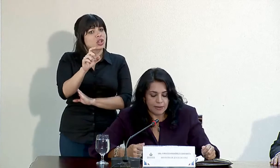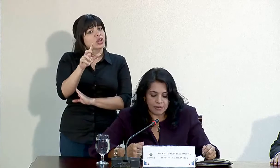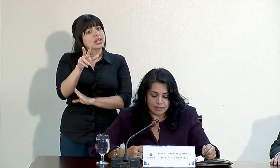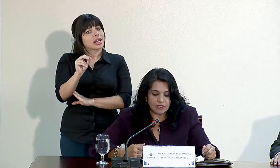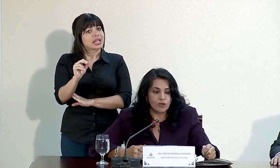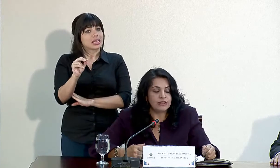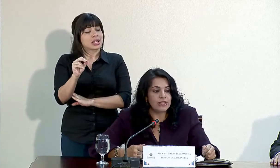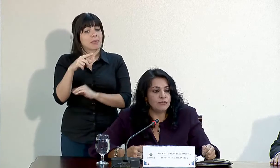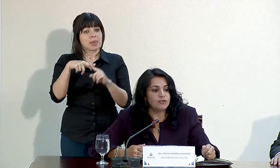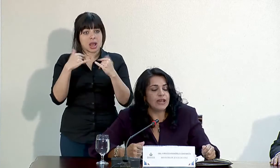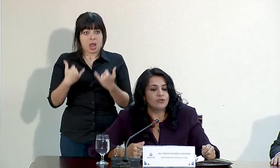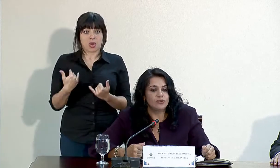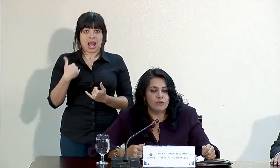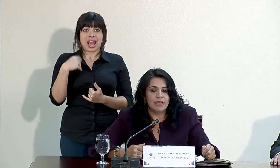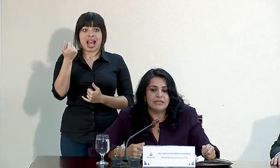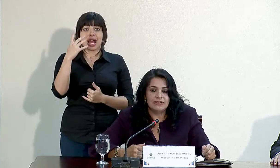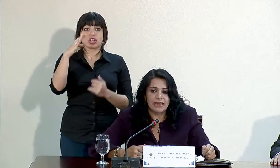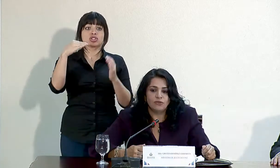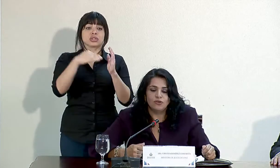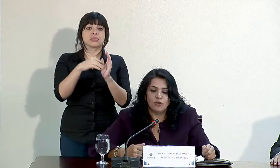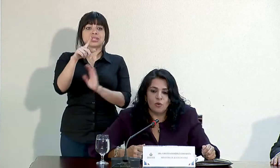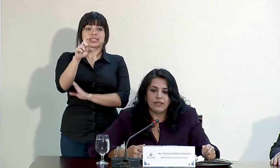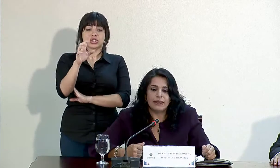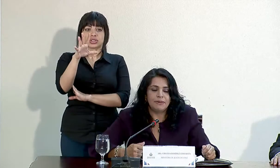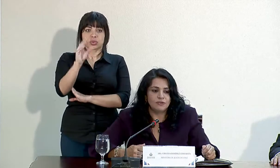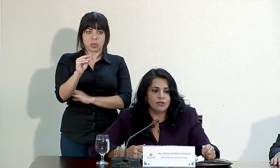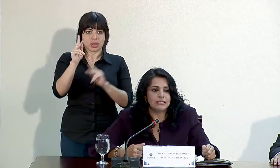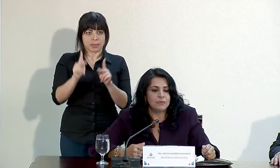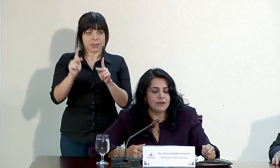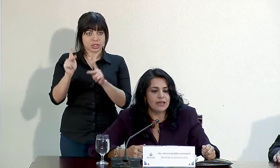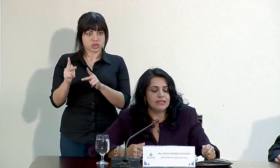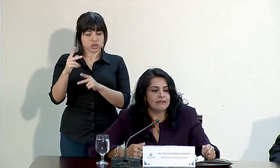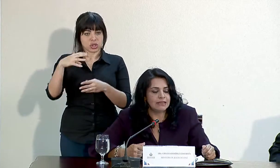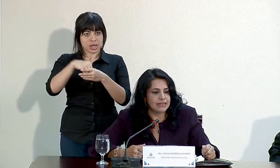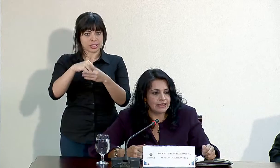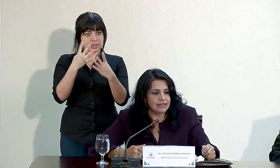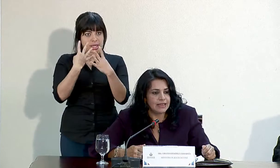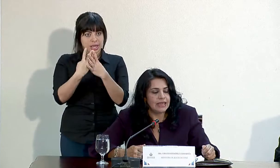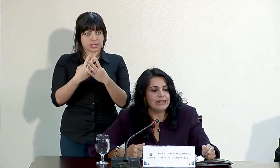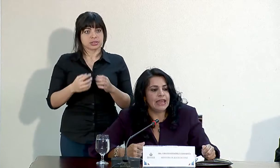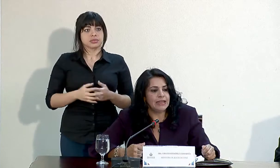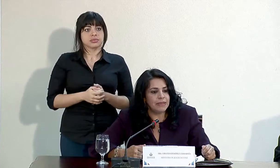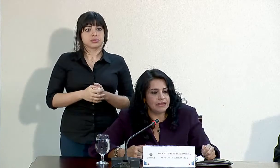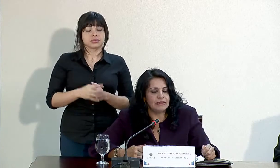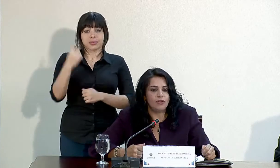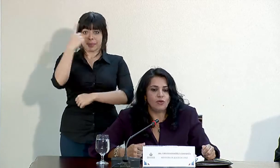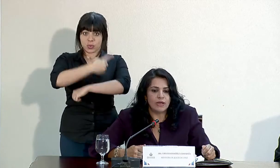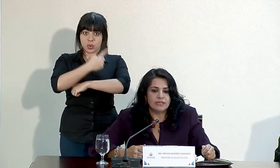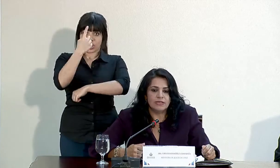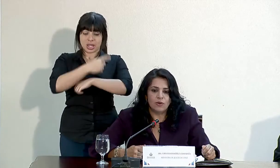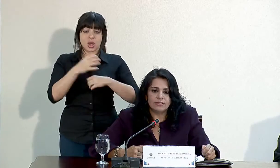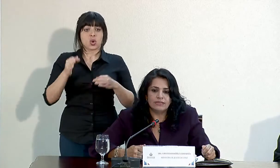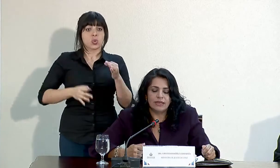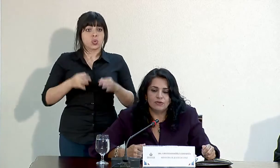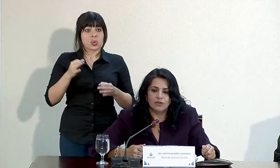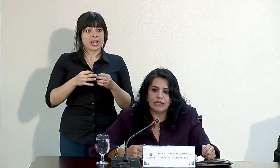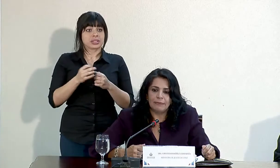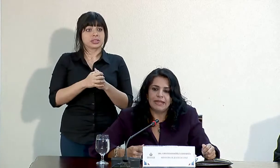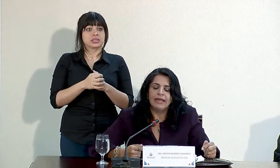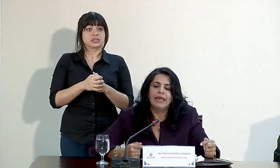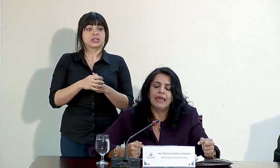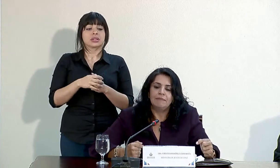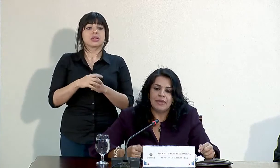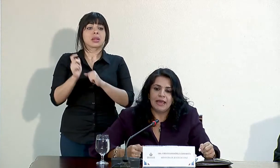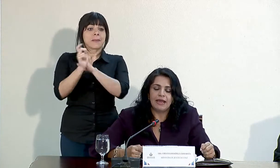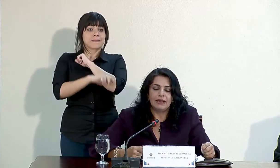9.130, mientras hoy tenemos 14.150 personas privadas de libertad. Diariamente los jueces y juezas de ejecución de la